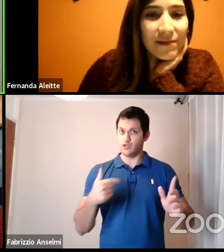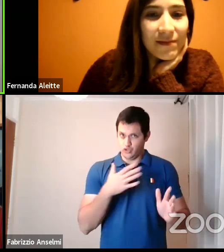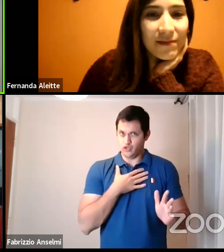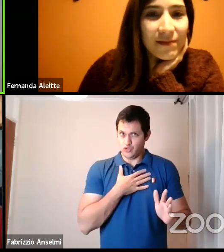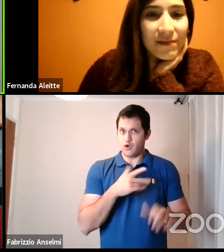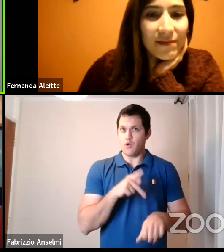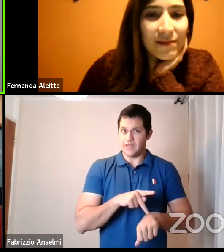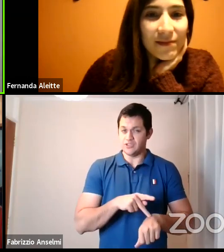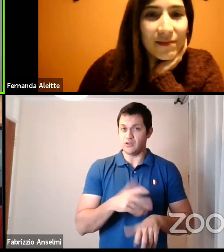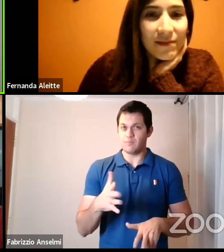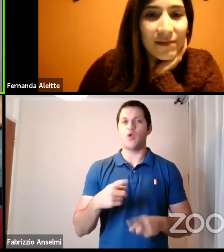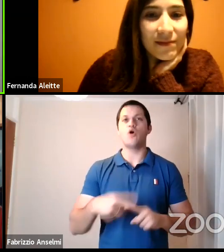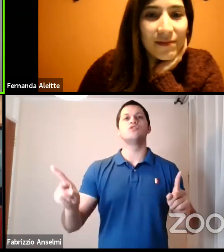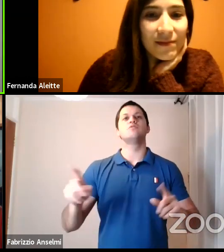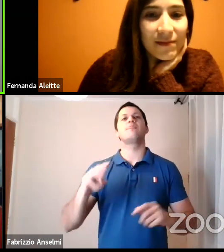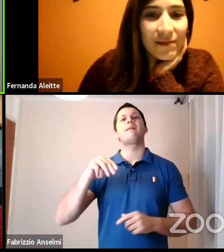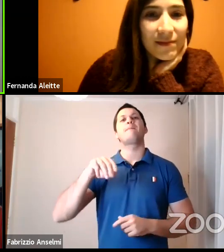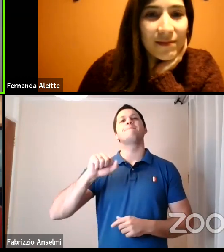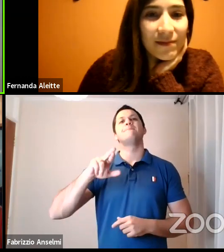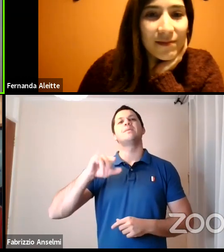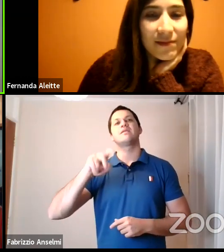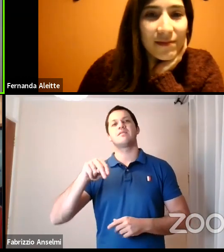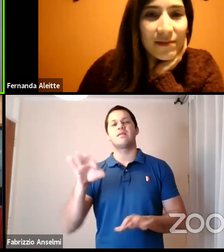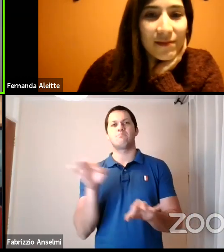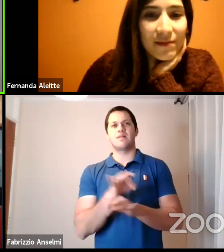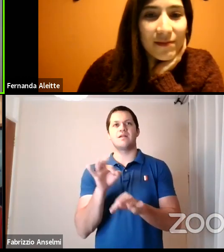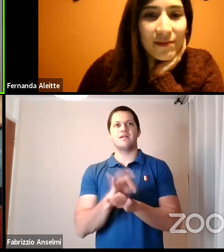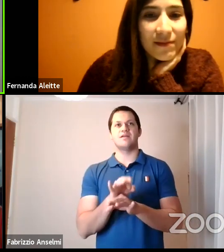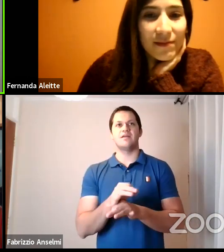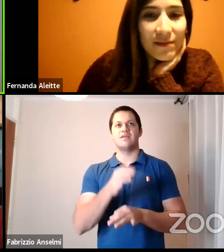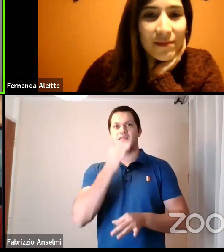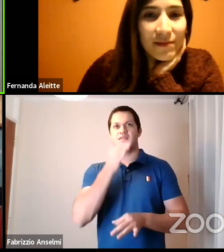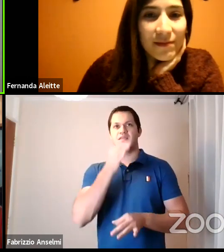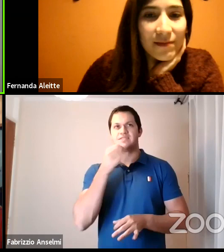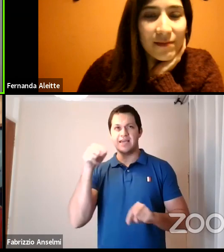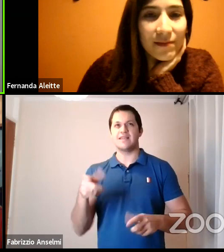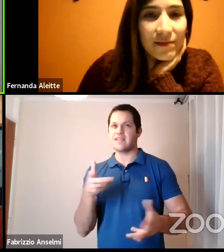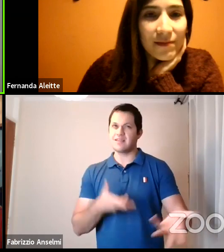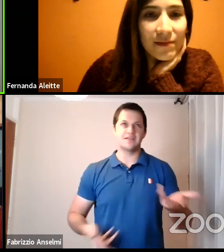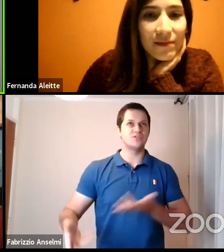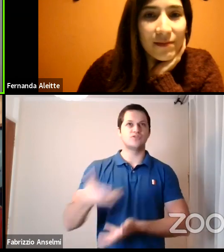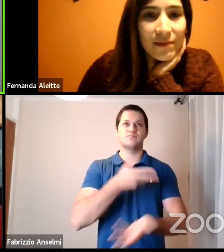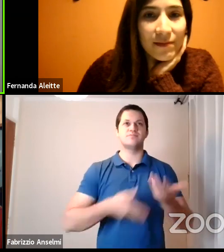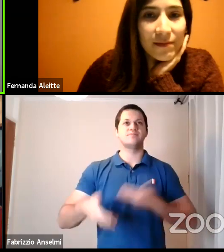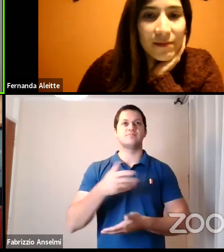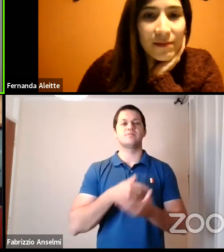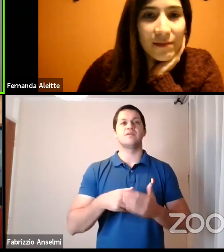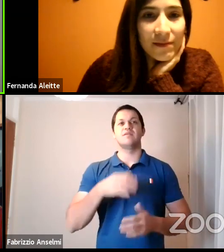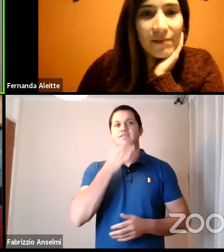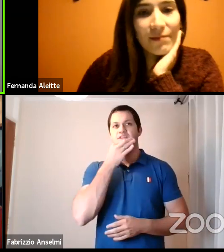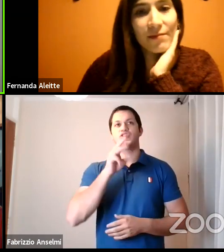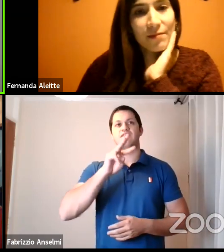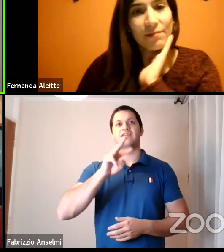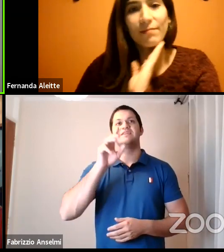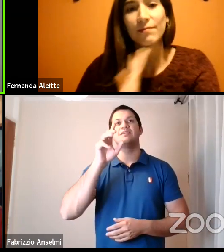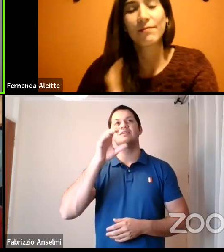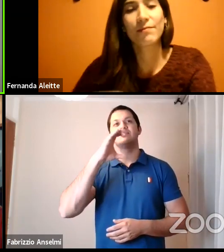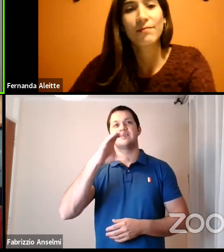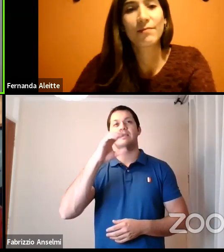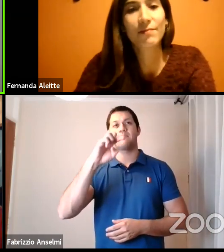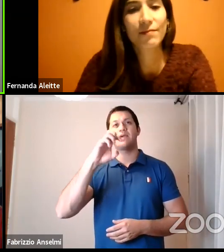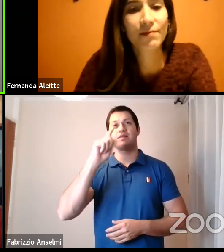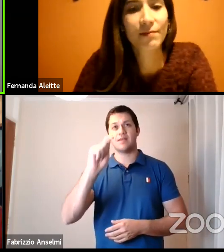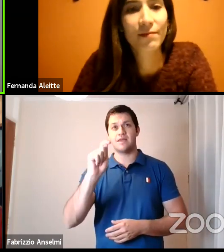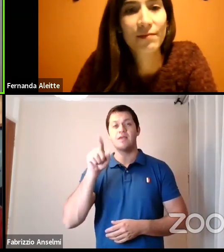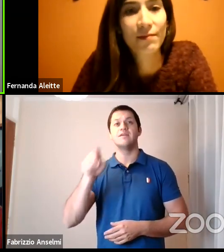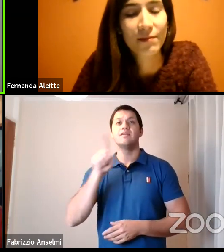la palabra para resolverlo, dice, ¿cómo se ha dado esta interacción de forma más internacional? Te cuento, Benjamín, que la WSPT tiene una asociación internacional